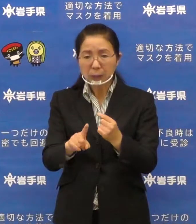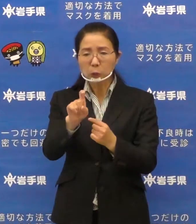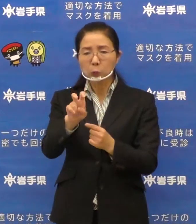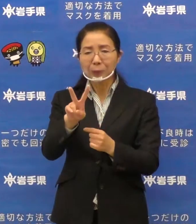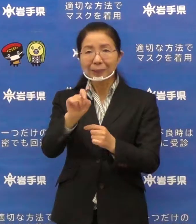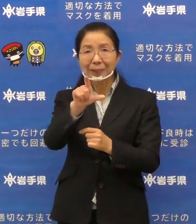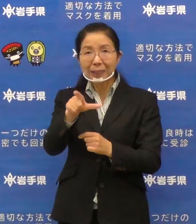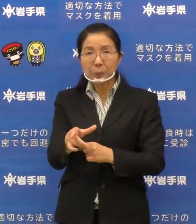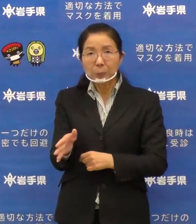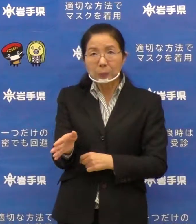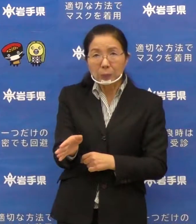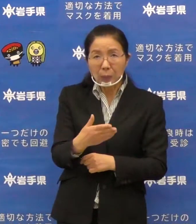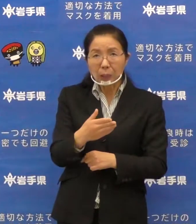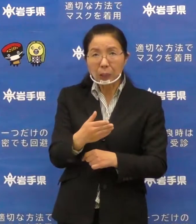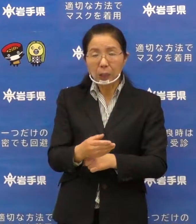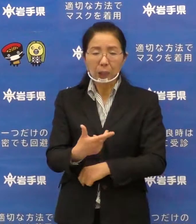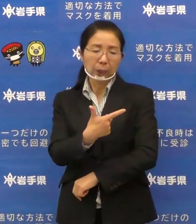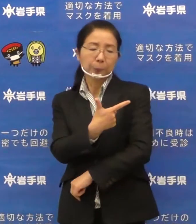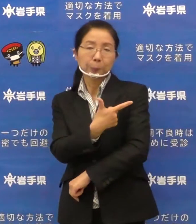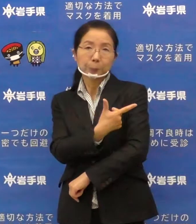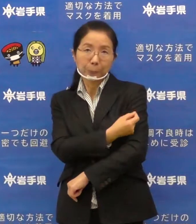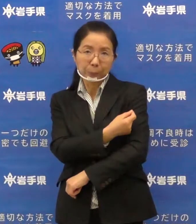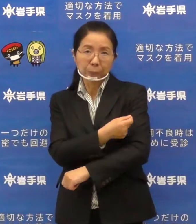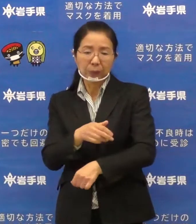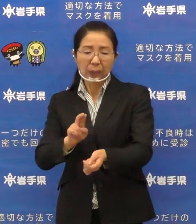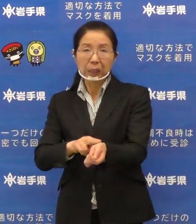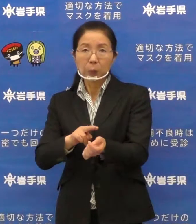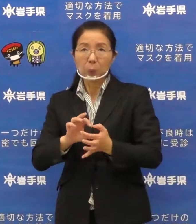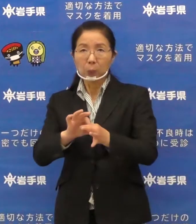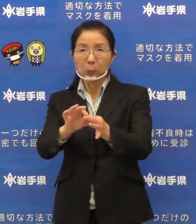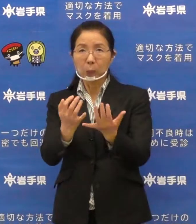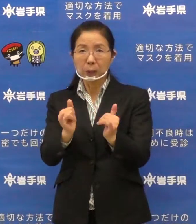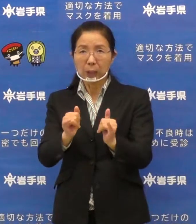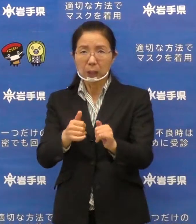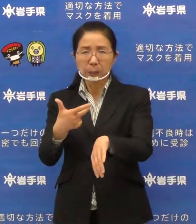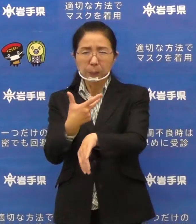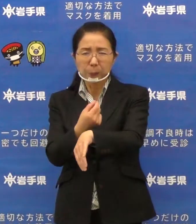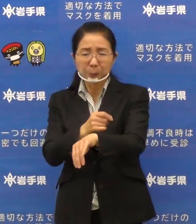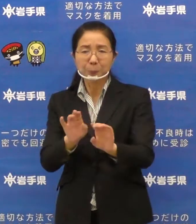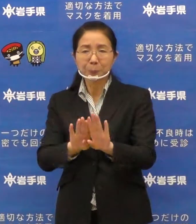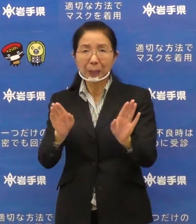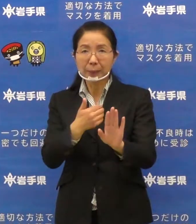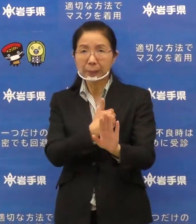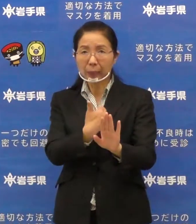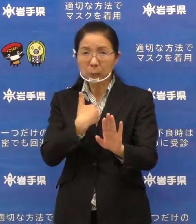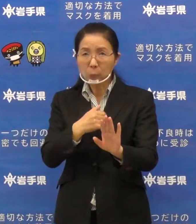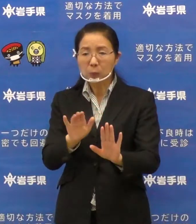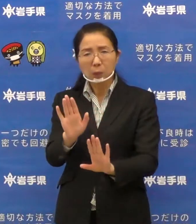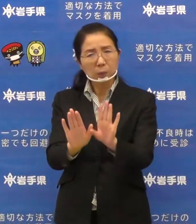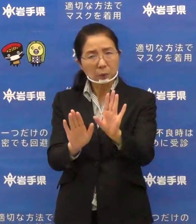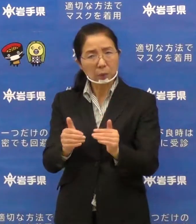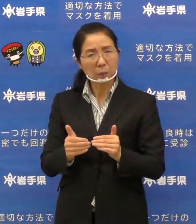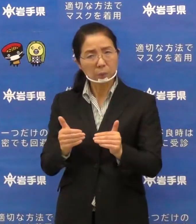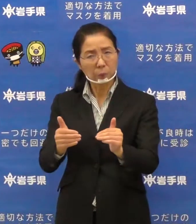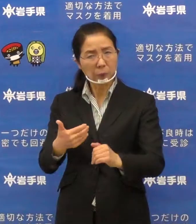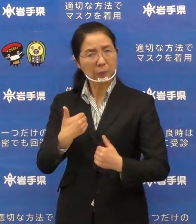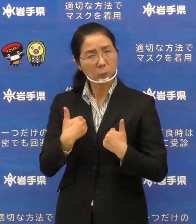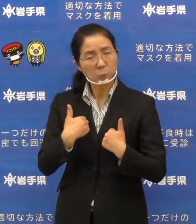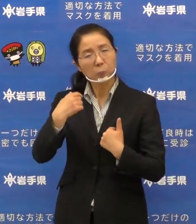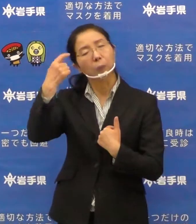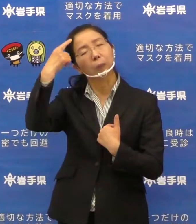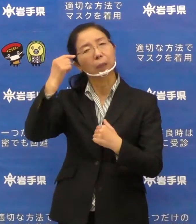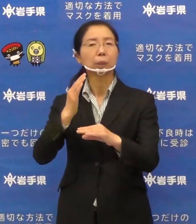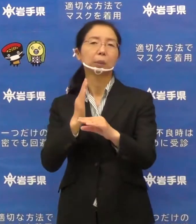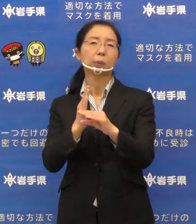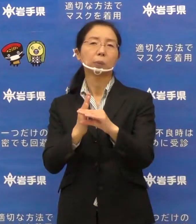から医療従事者の接種を開始できるように体制を確保していく必要があると考えています